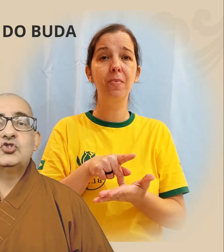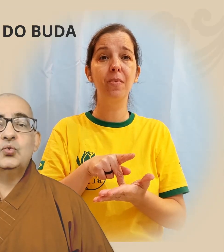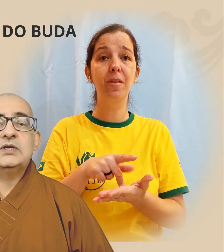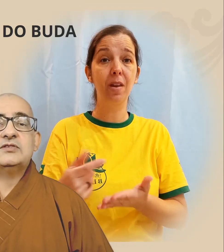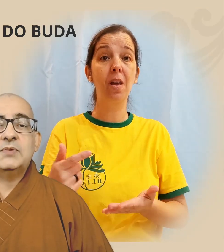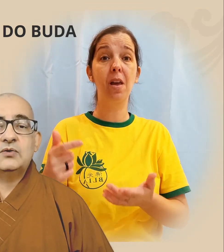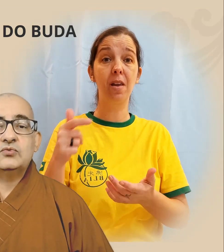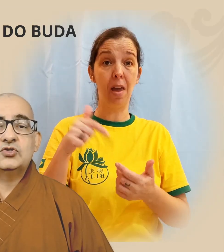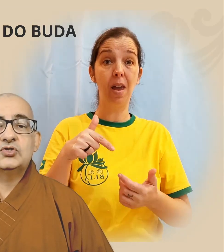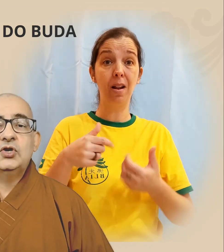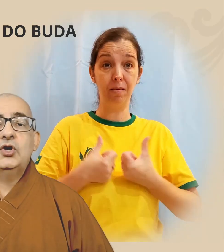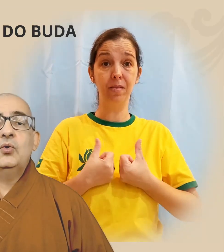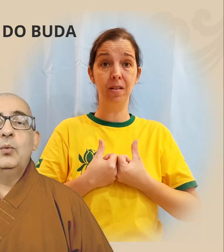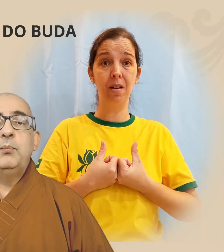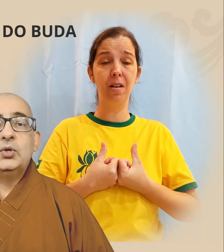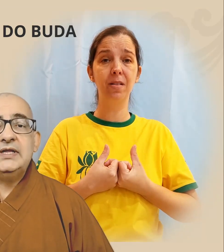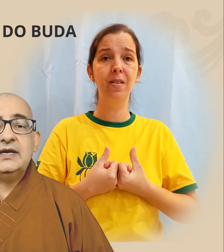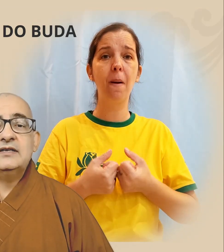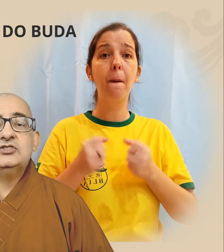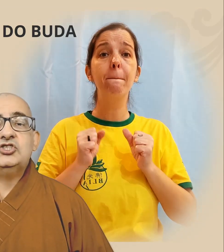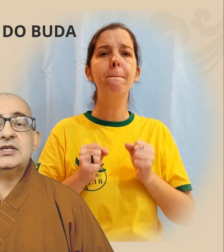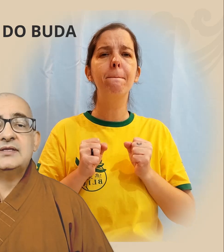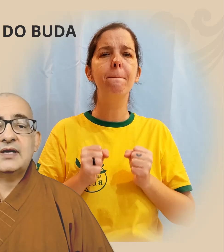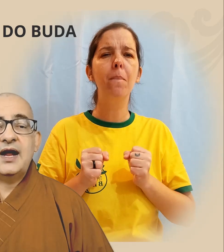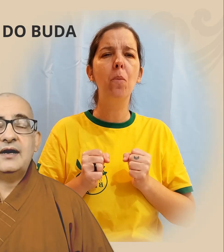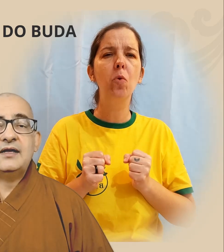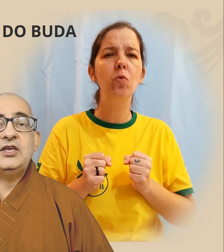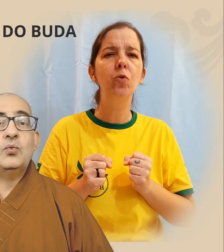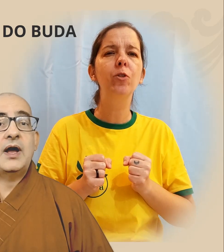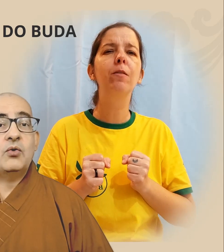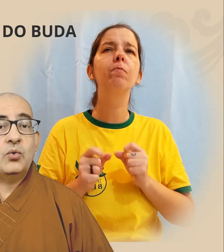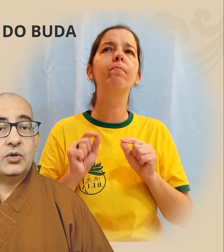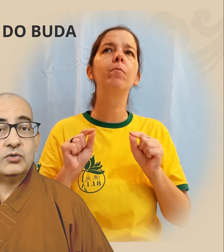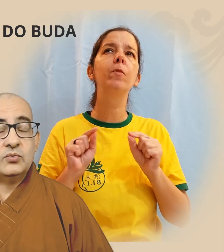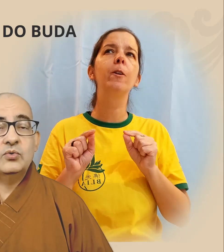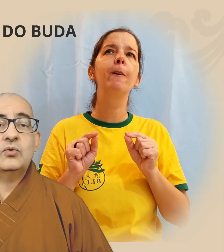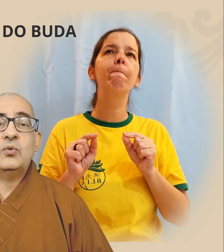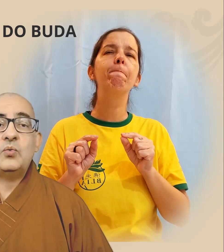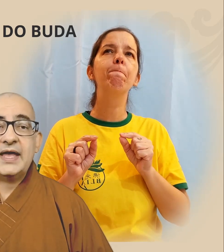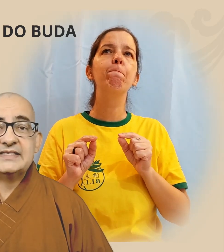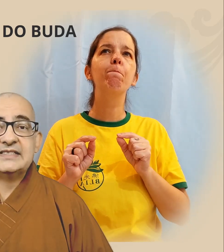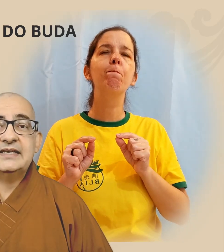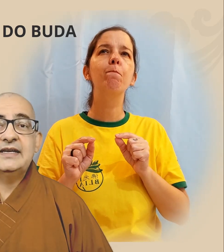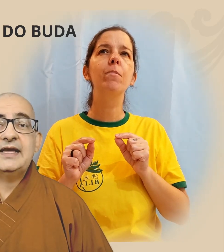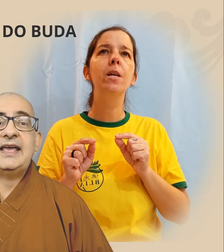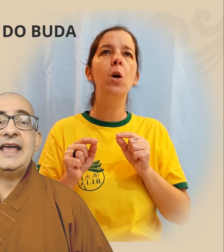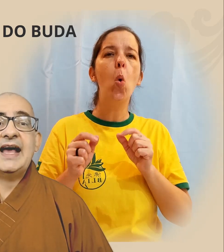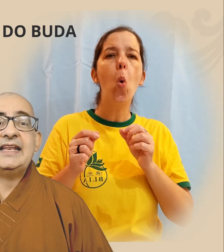em suas mãos o poder de entrar em um acordo com